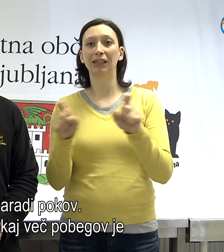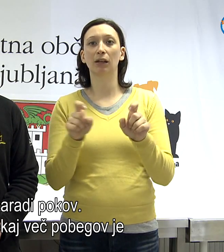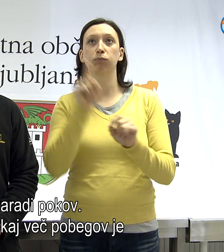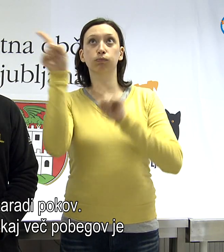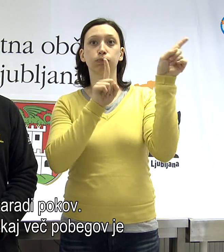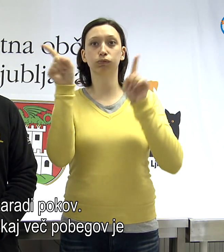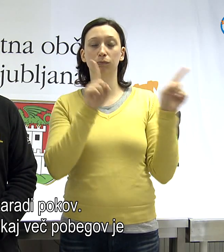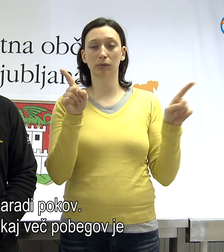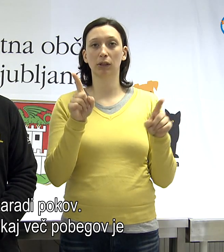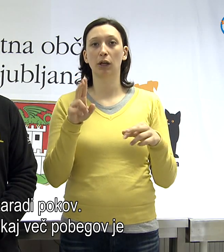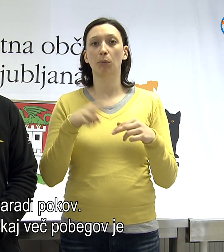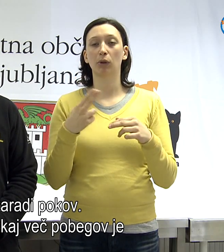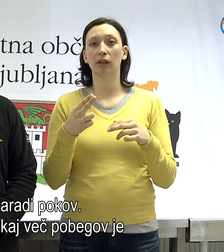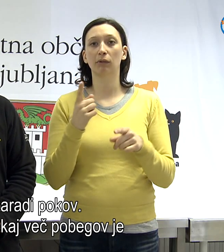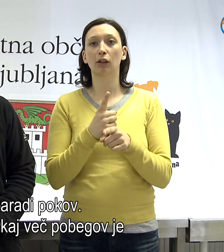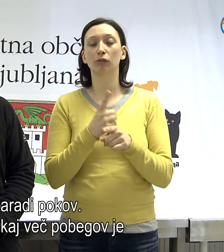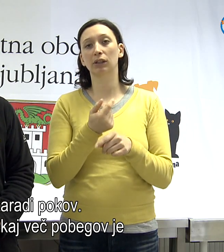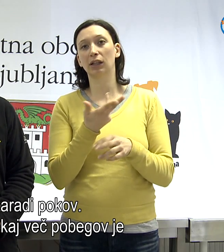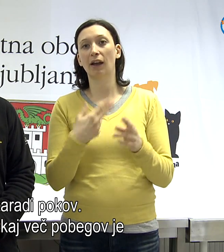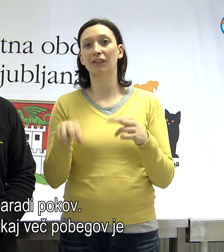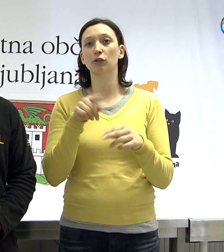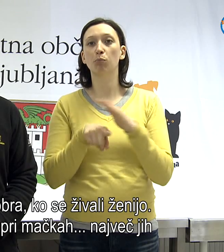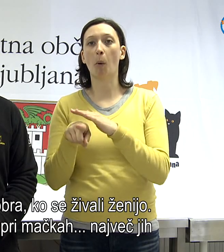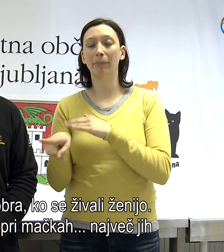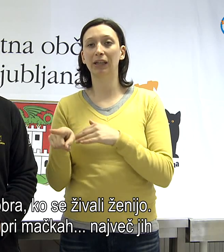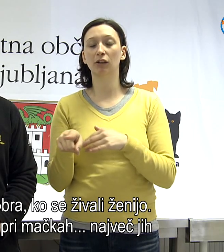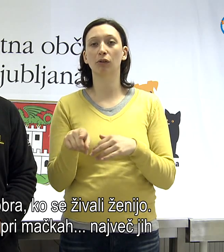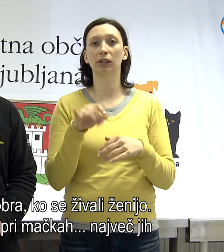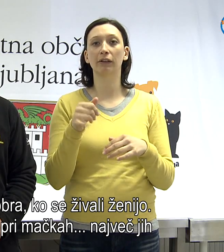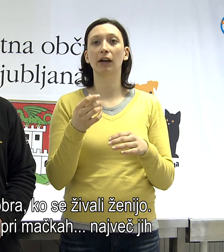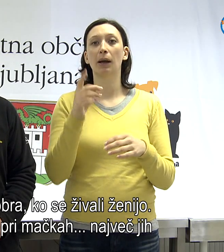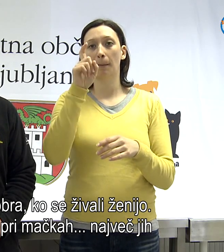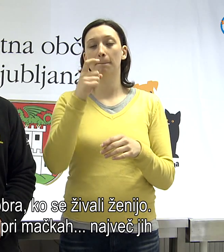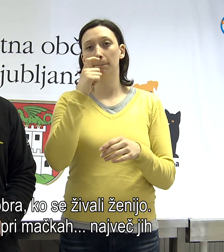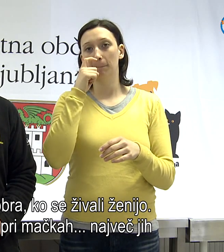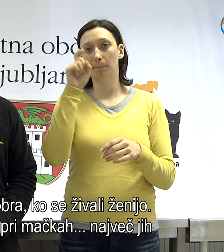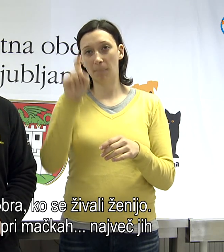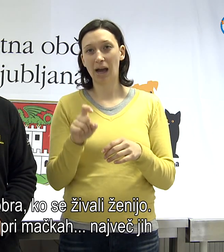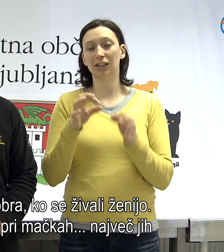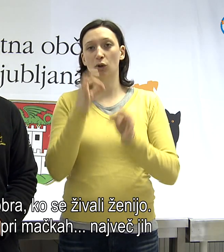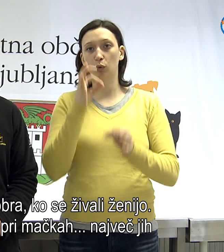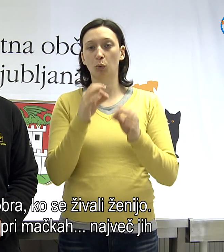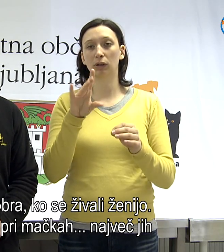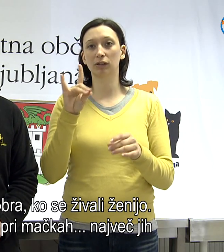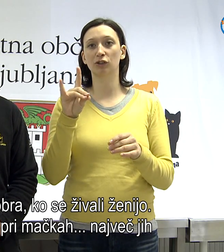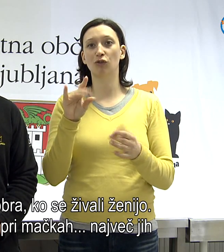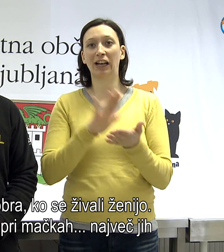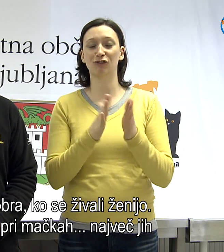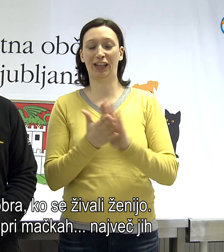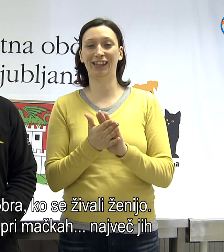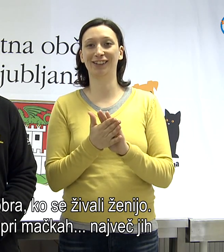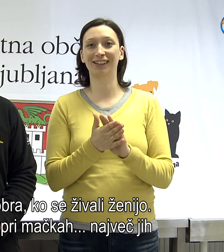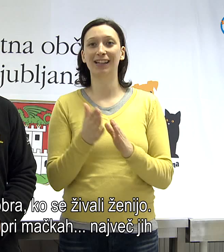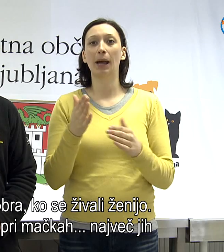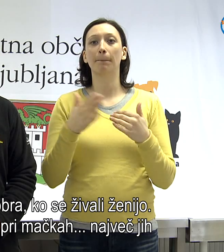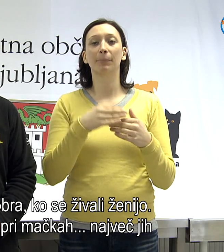pokov. Potem tudi nekaj več pobegov je v mesecih tam marca, oktobra, ko se živali ženijo. Medtem